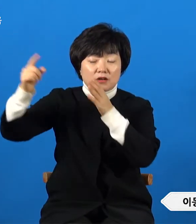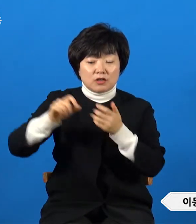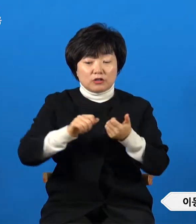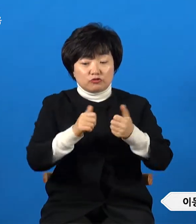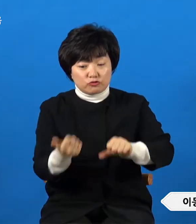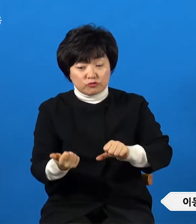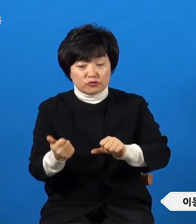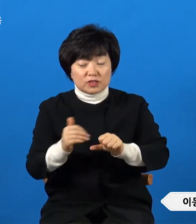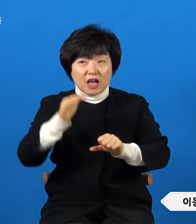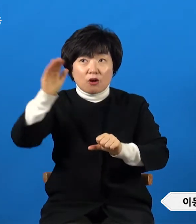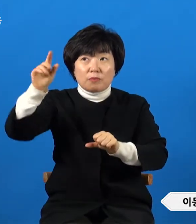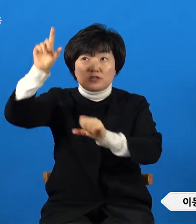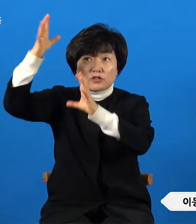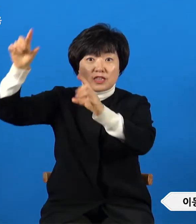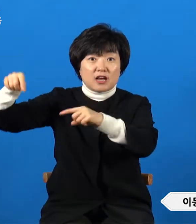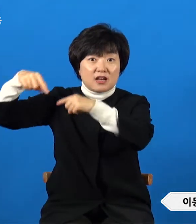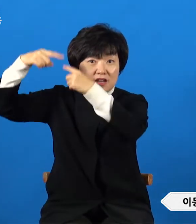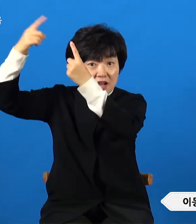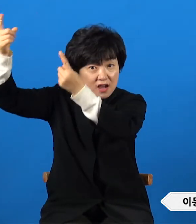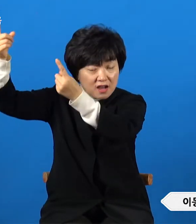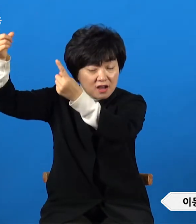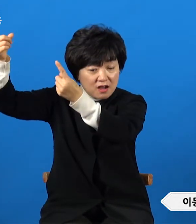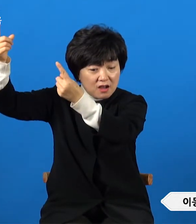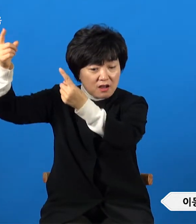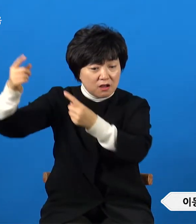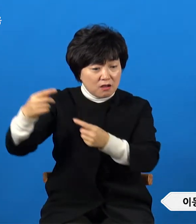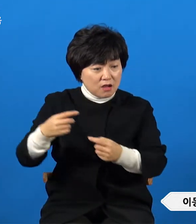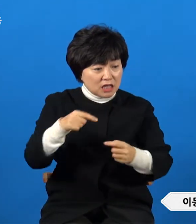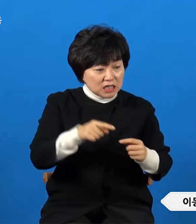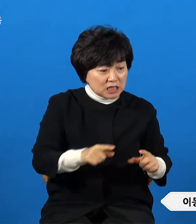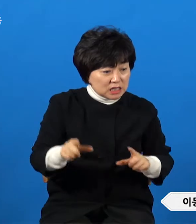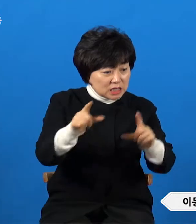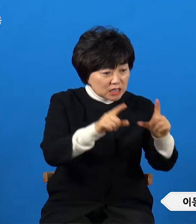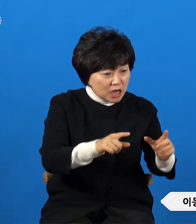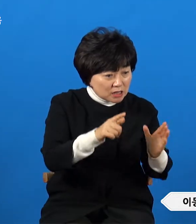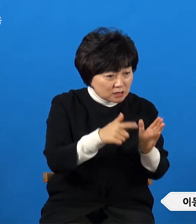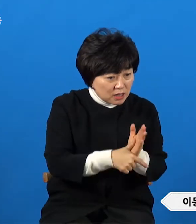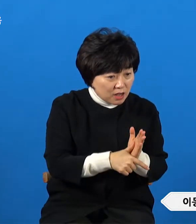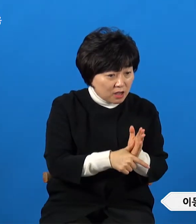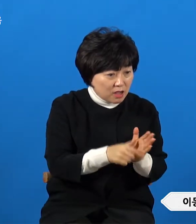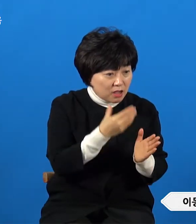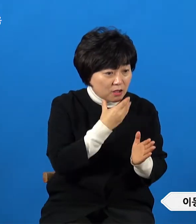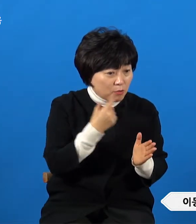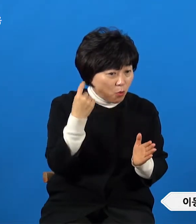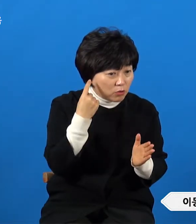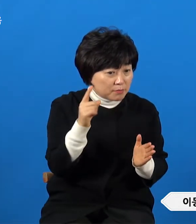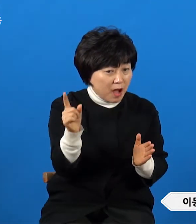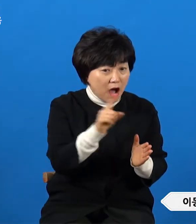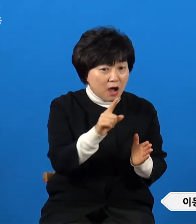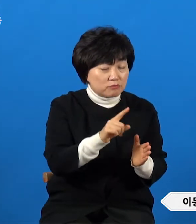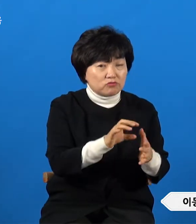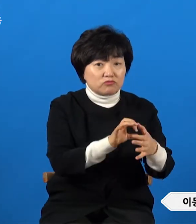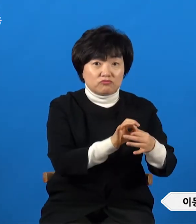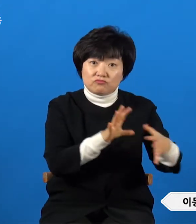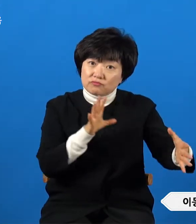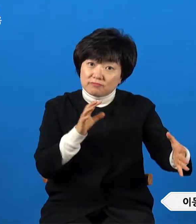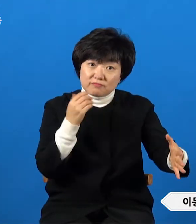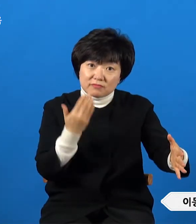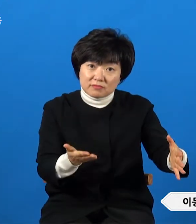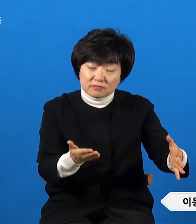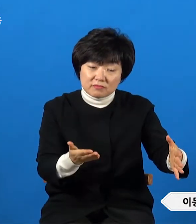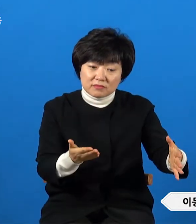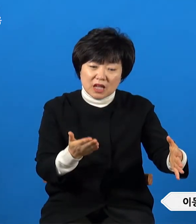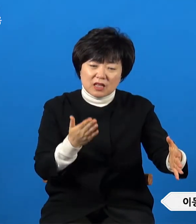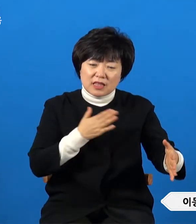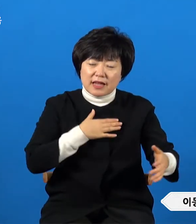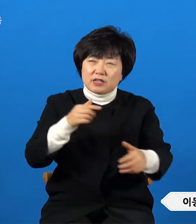이 땅에서의 삶에 있어서 복음은 아무런 상관이 없단 말이에요. 복음은 우리를 구원만 하는 지식이